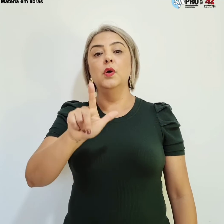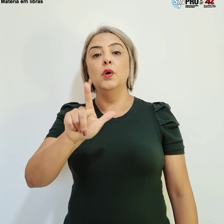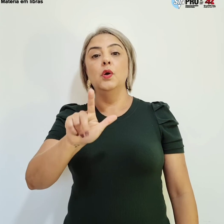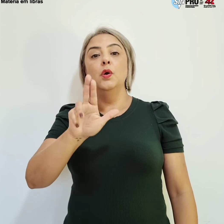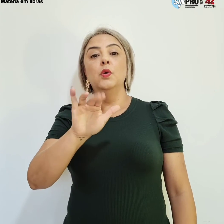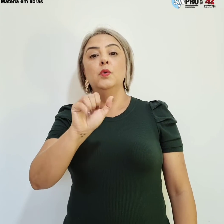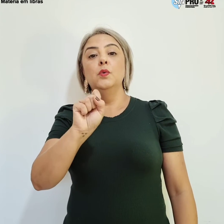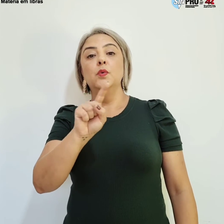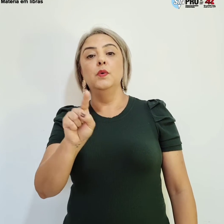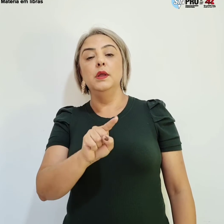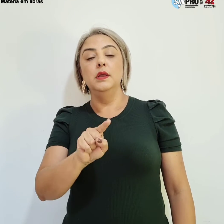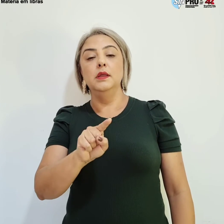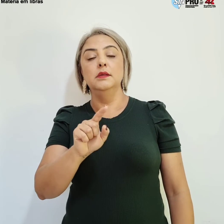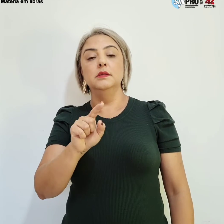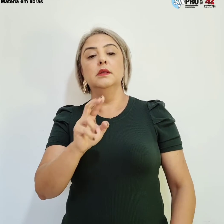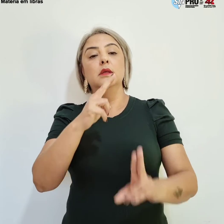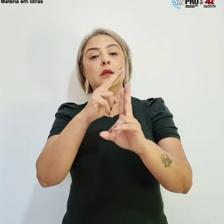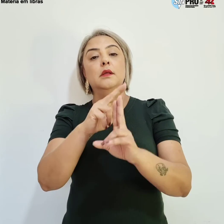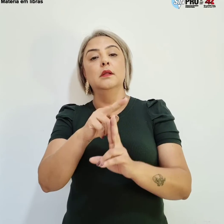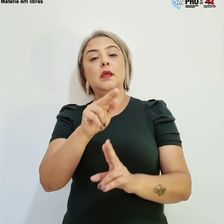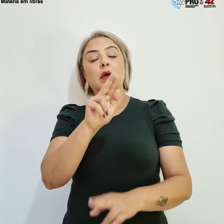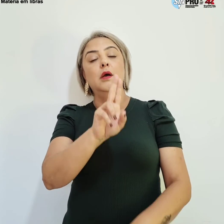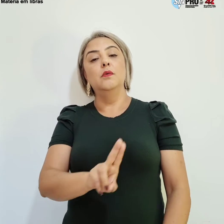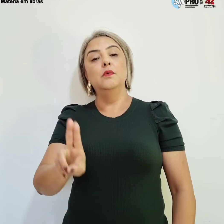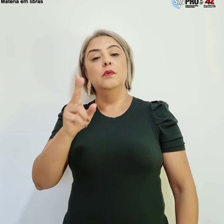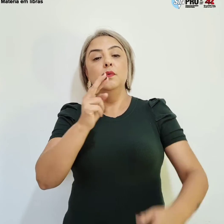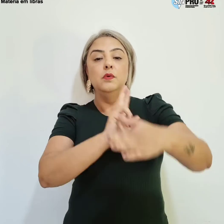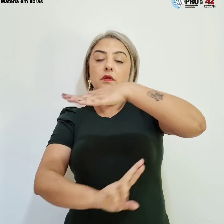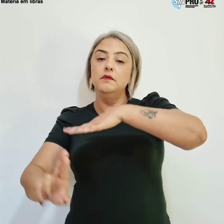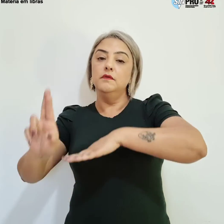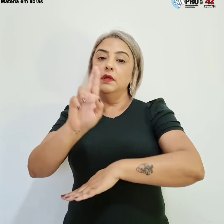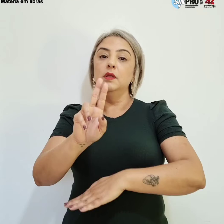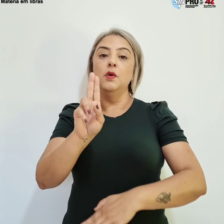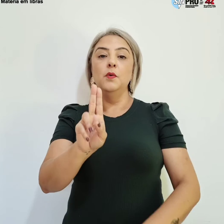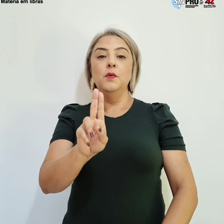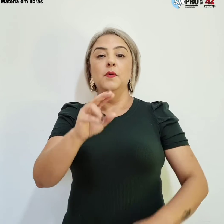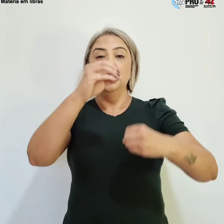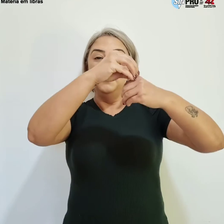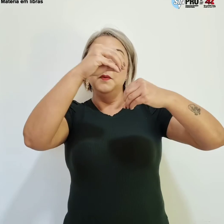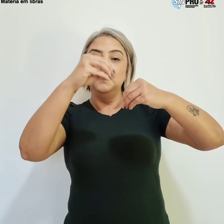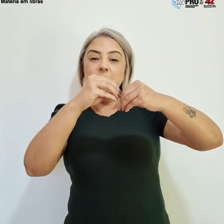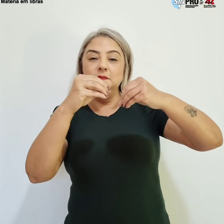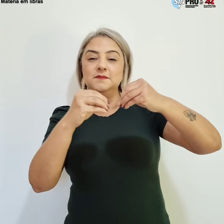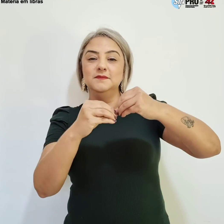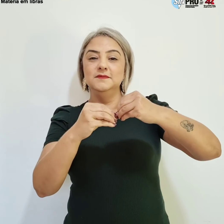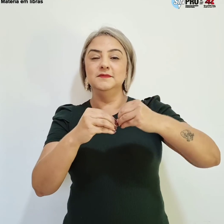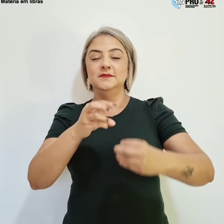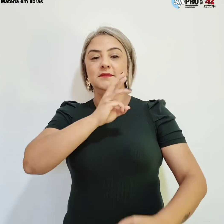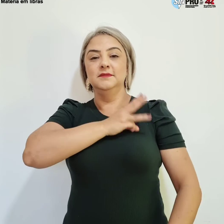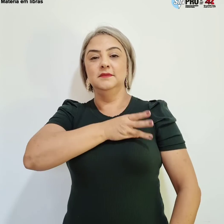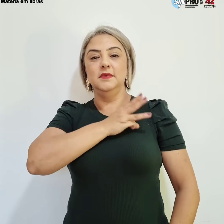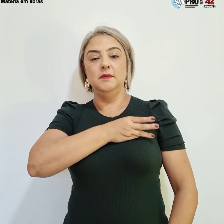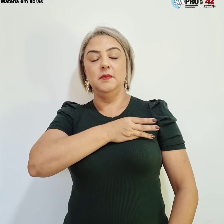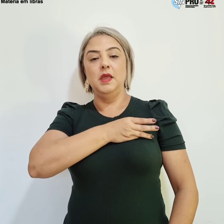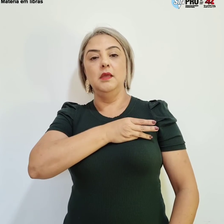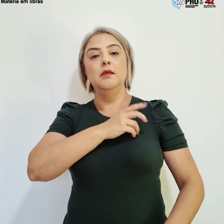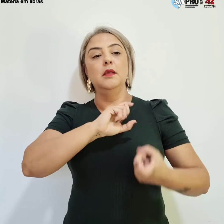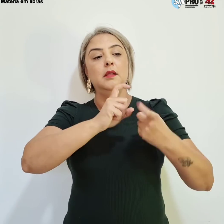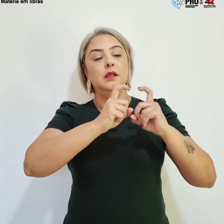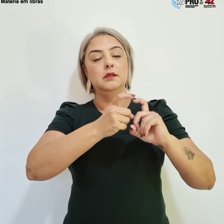Dourado, da Universidade Federal de Goiás, UFG, membro da executiva do FNPE, que